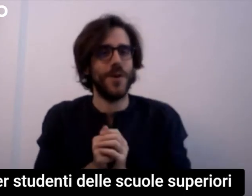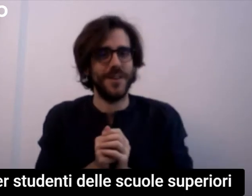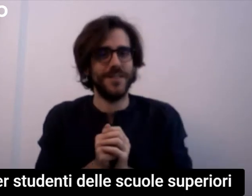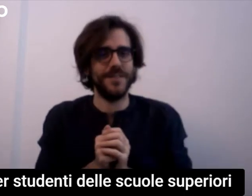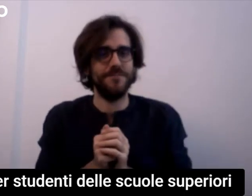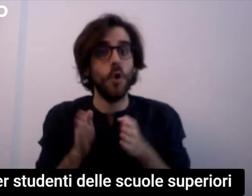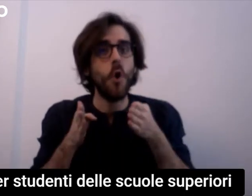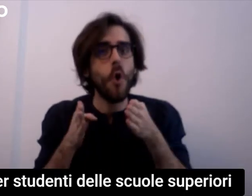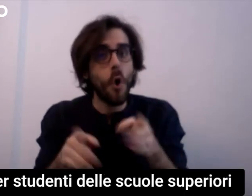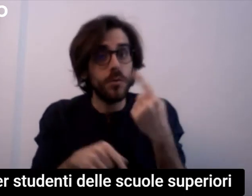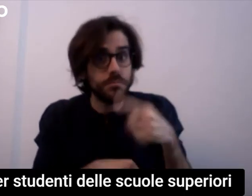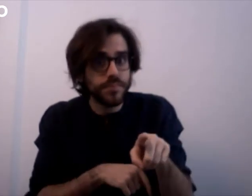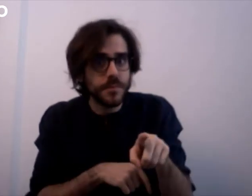delle scuole superiori